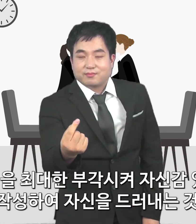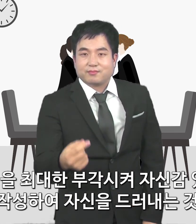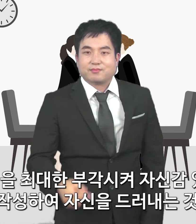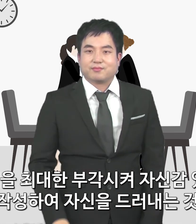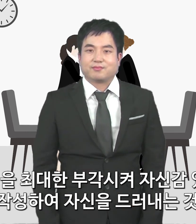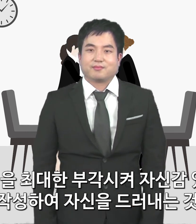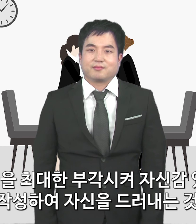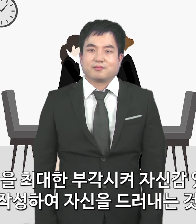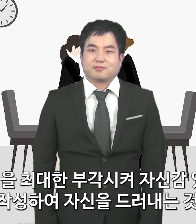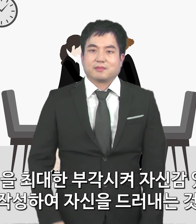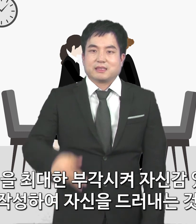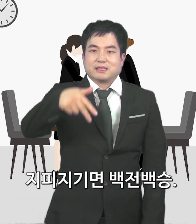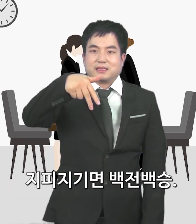것이 좋겠지요.